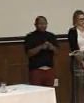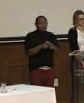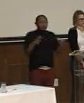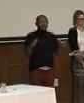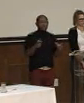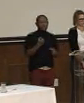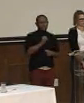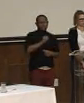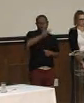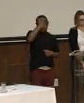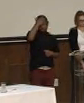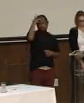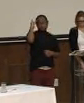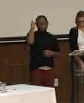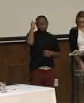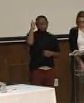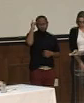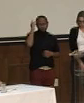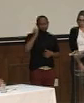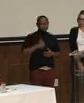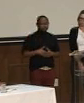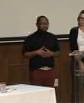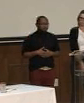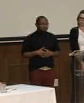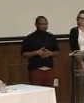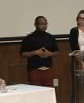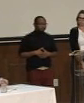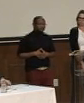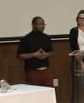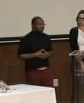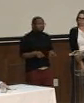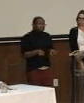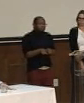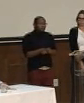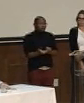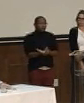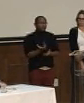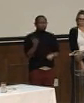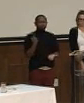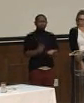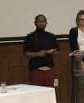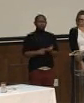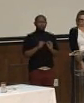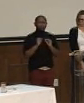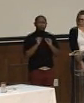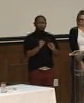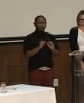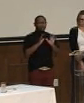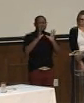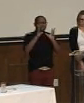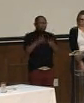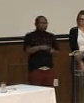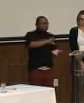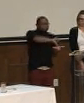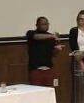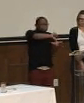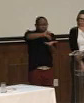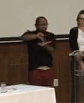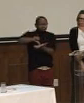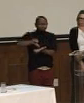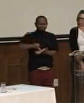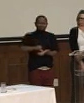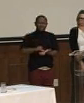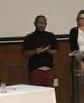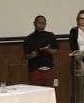CPPD possa trabalhar. Enfim, quero assumir o compromisso também de implantar em todos os campos, embora vai ser uma